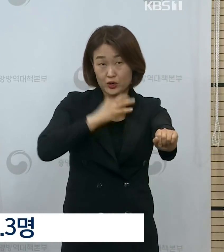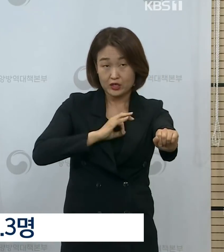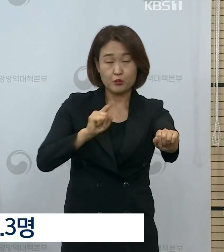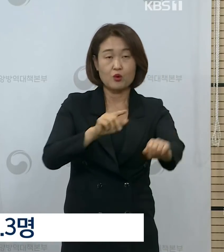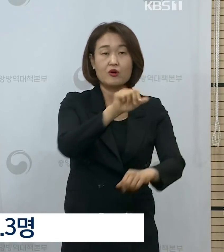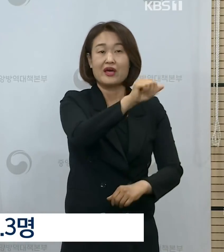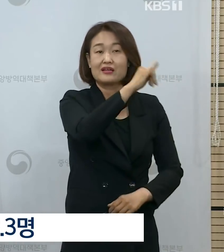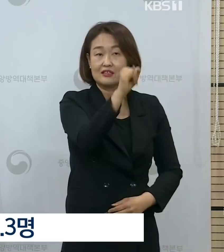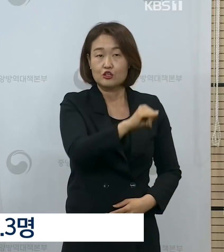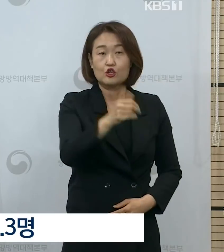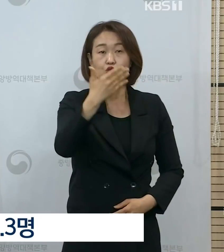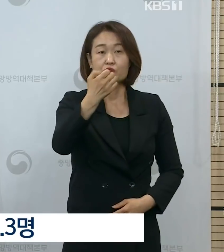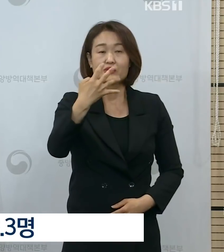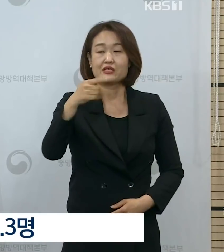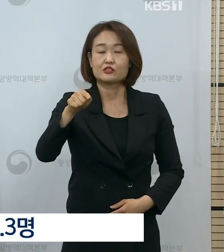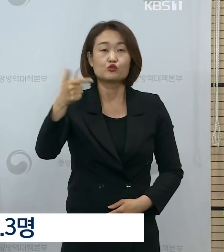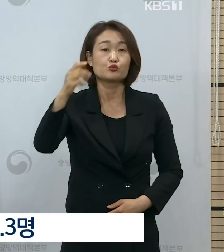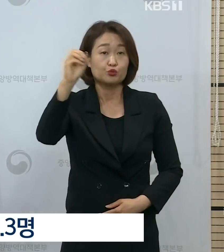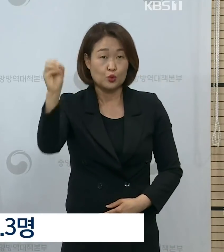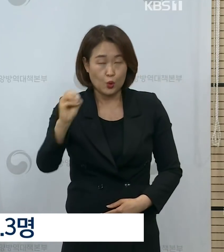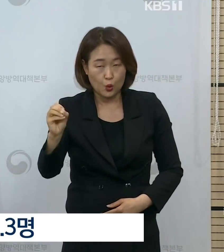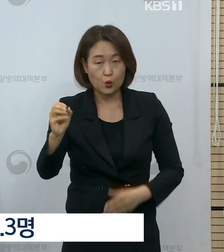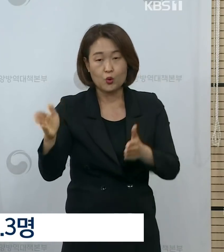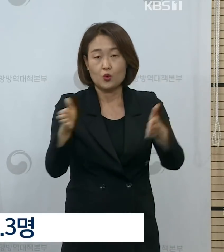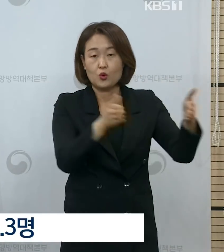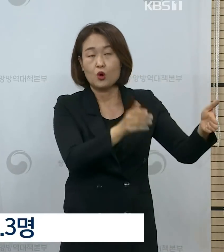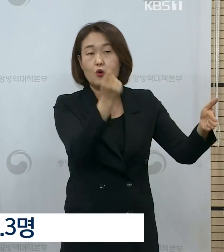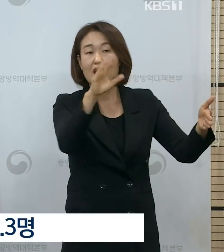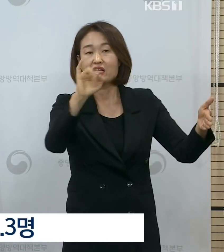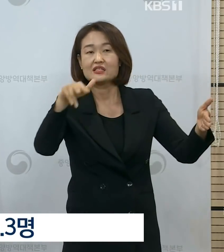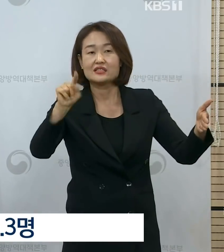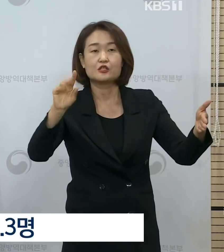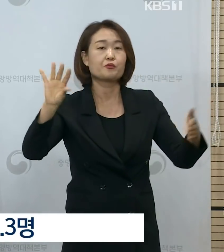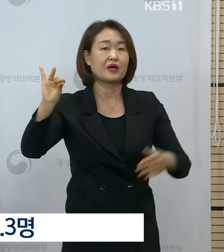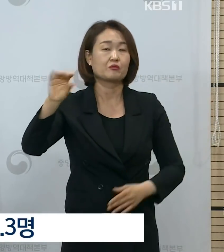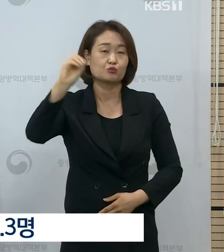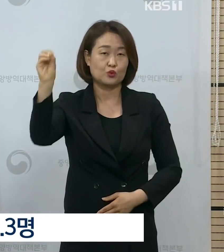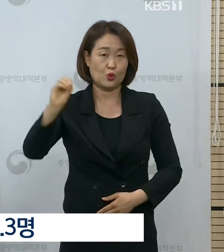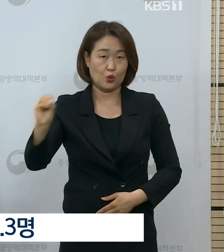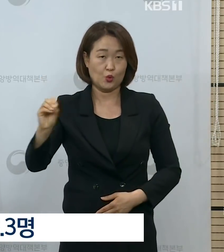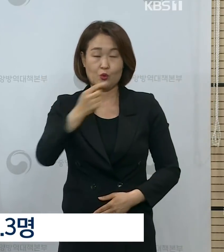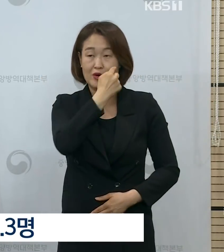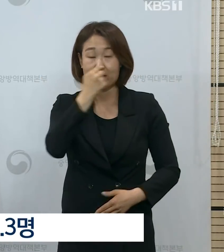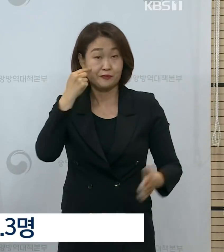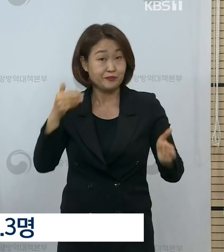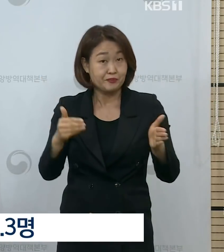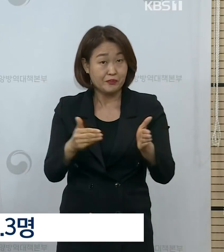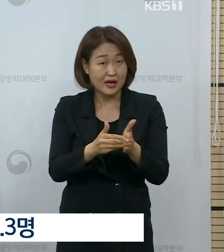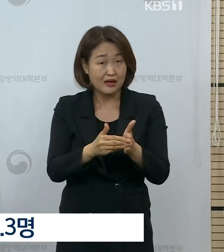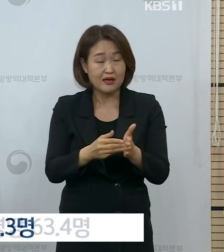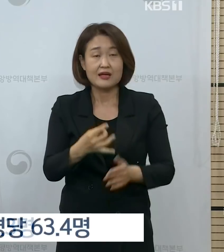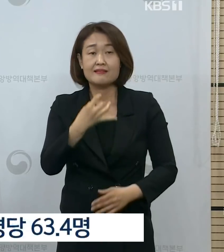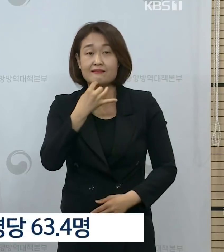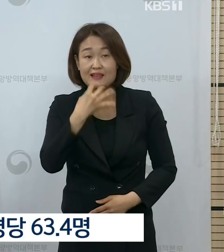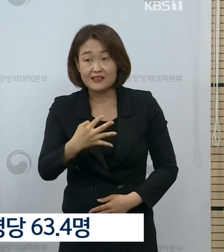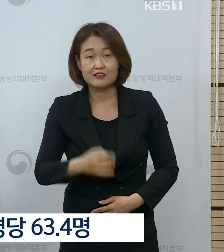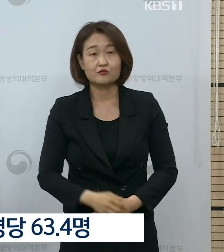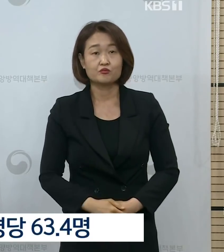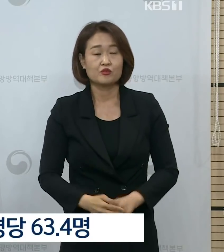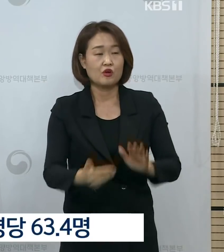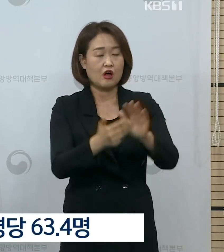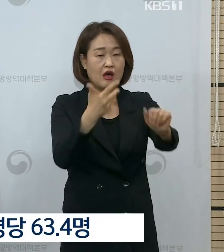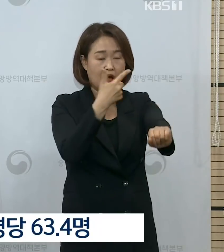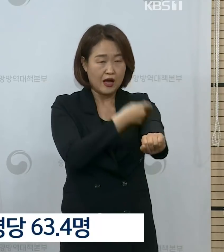백신이 94.1%, 화이자 백신이 100%로 분석이 되었습니다. 다만 대상자별로 접종